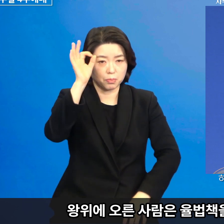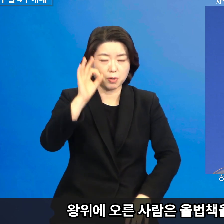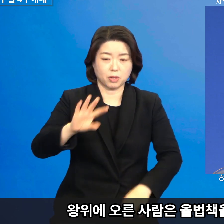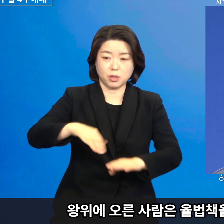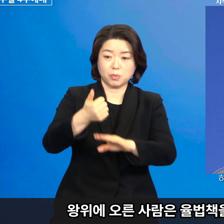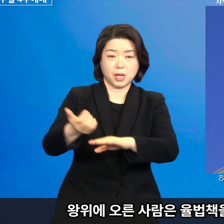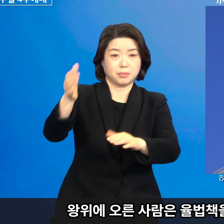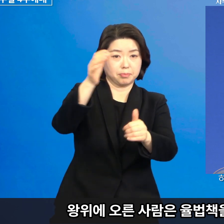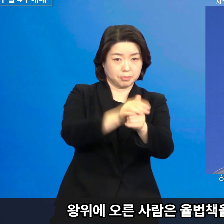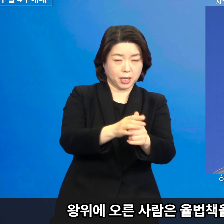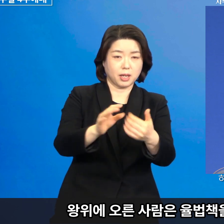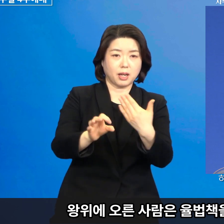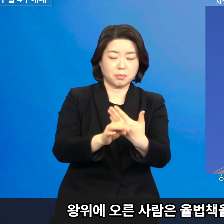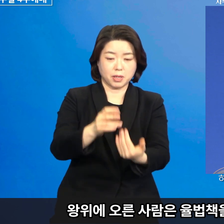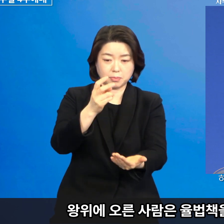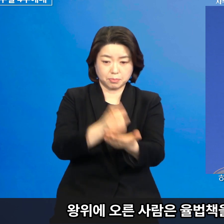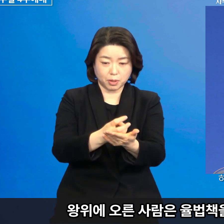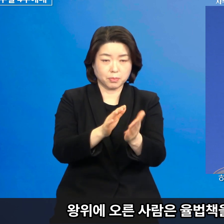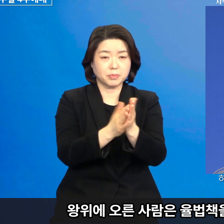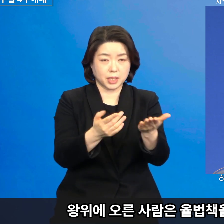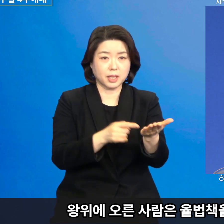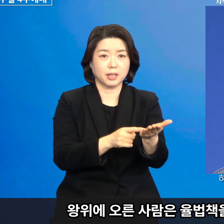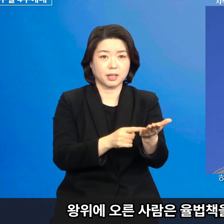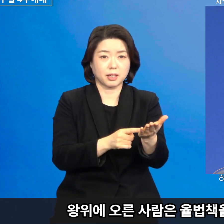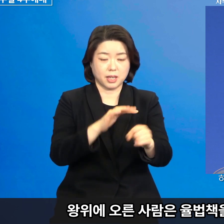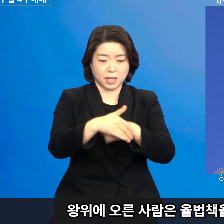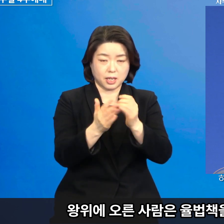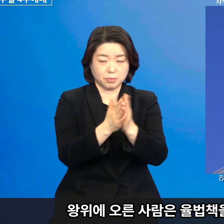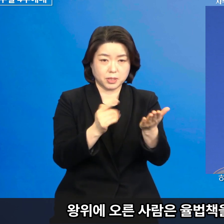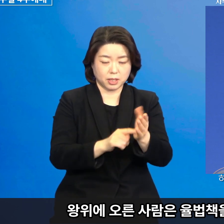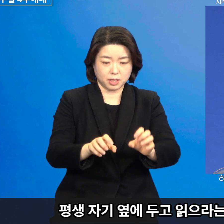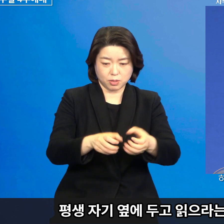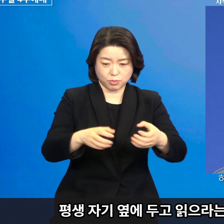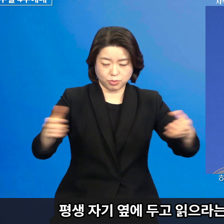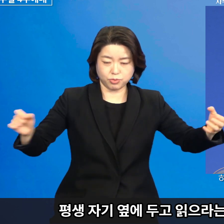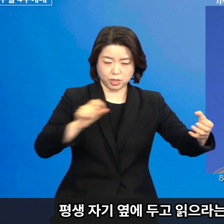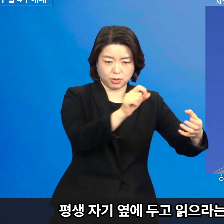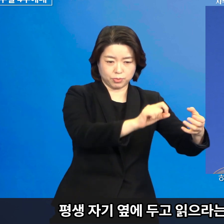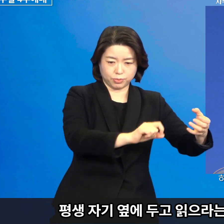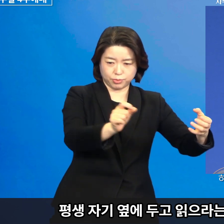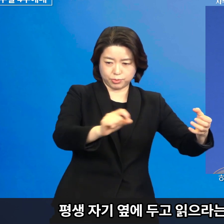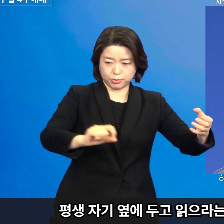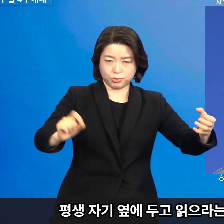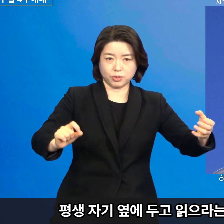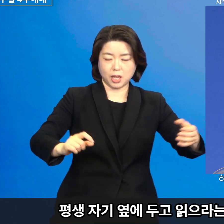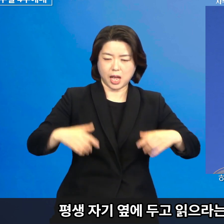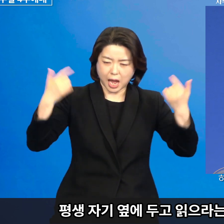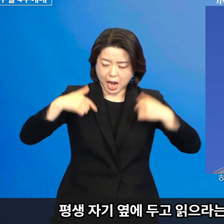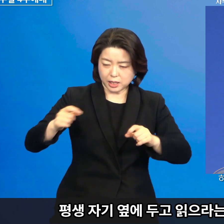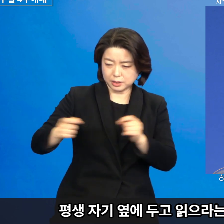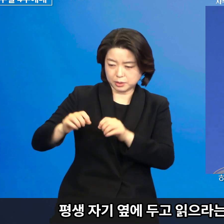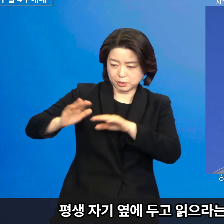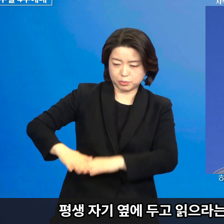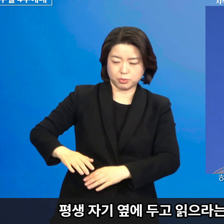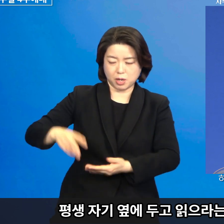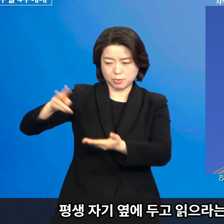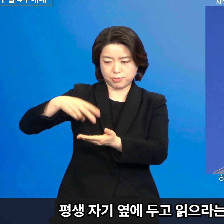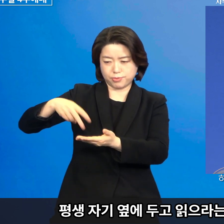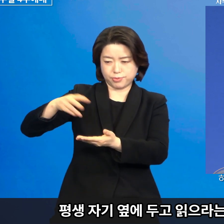사람은 율법책을 두루마리에 옮겨 적어서 평생 자기 옆에 두고 읽으라는